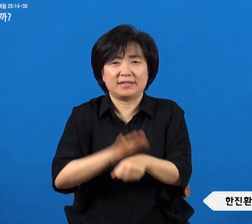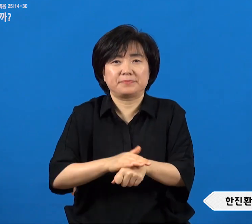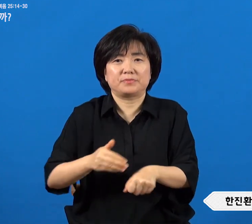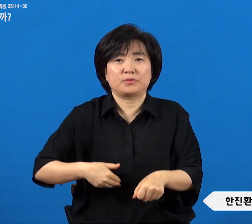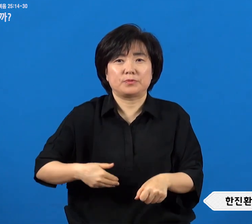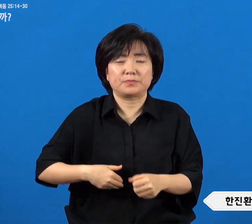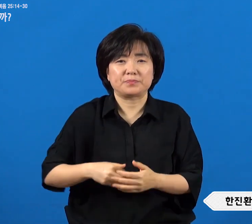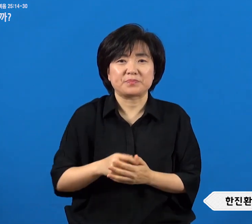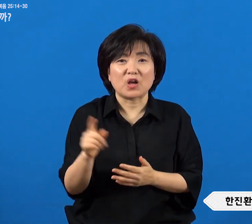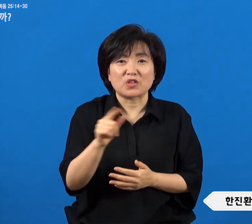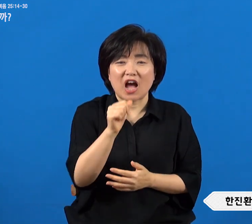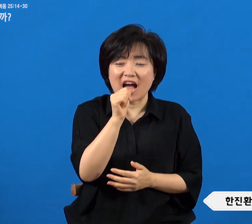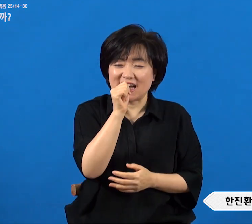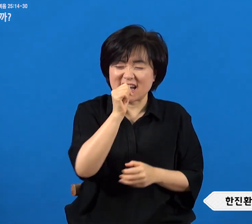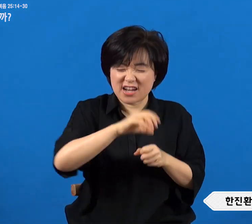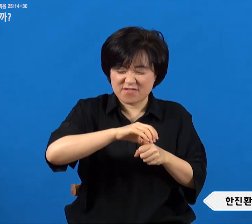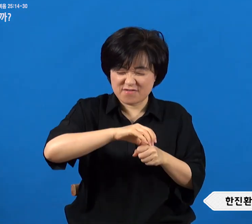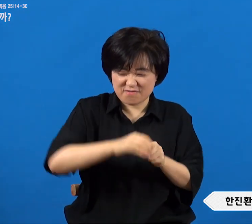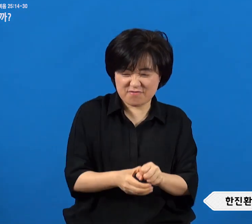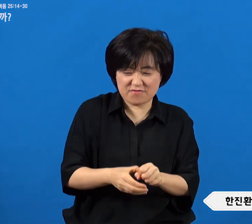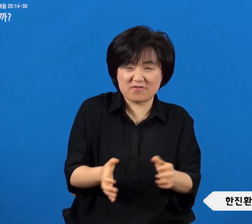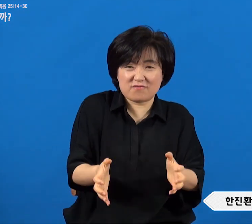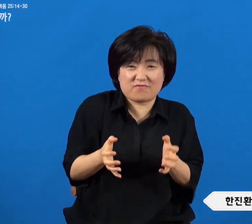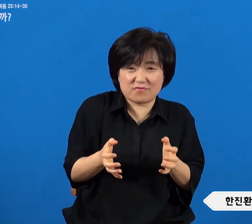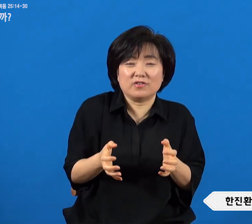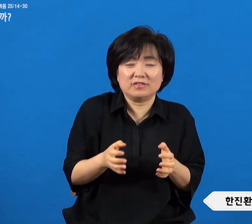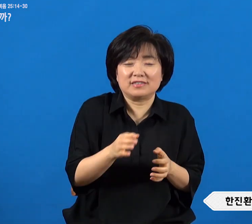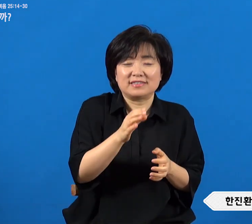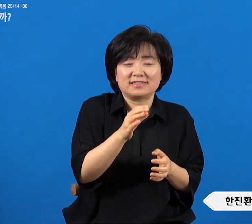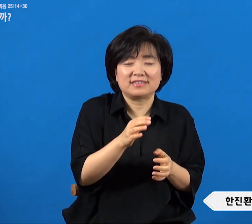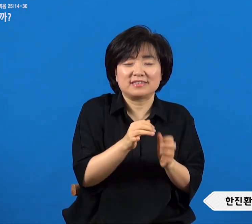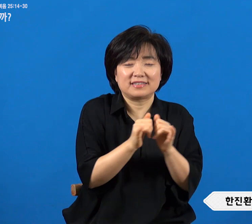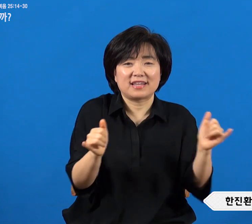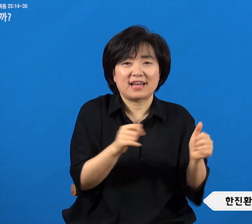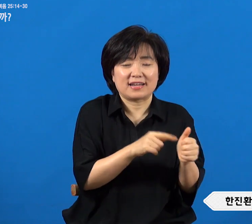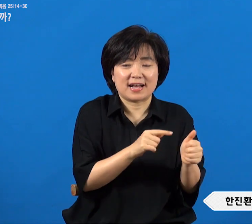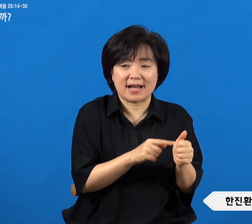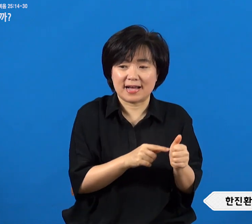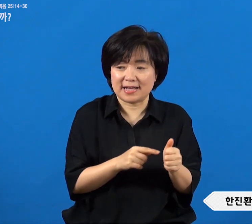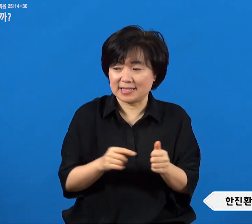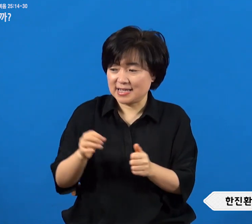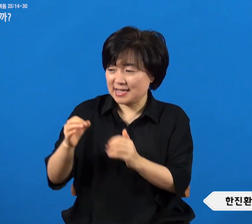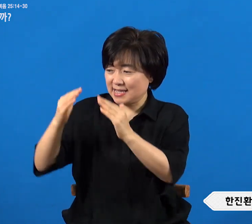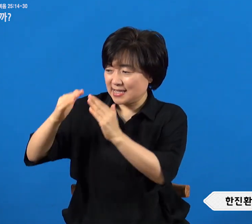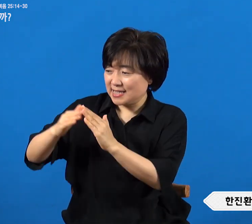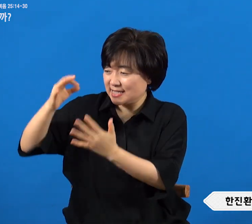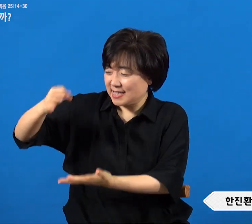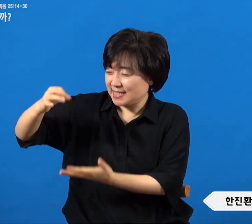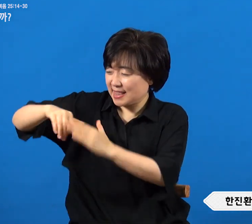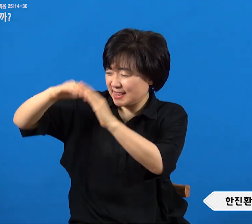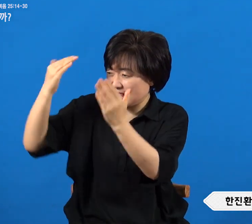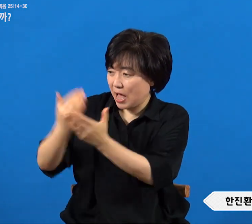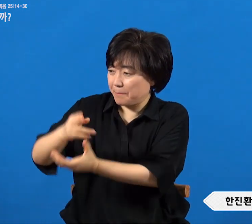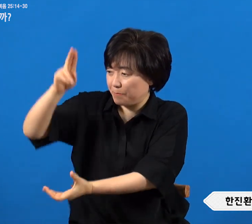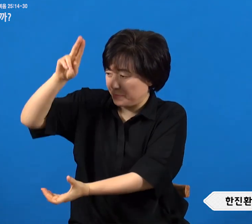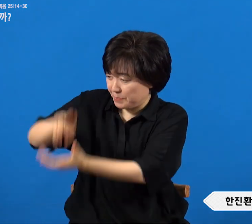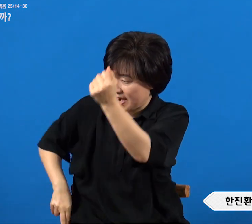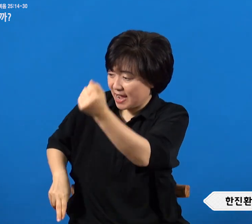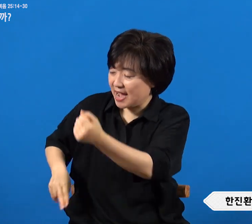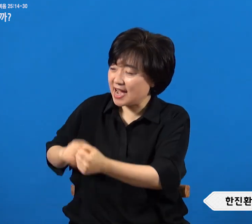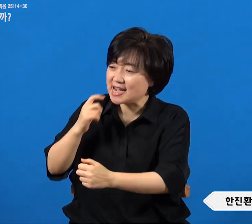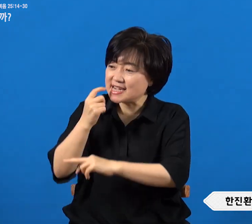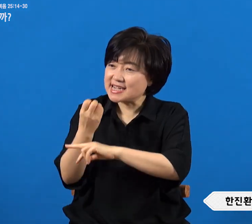어떤 구두쇠가 자기 재산을 다 팔아서 큰 금덩어리 하나를 샀습니다. 그 금덩어리를